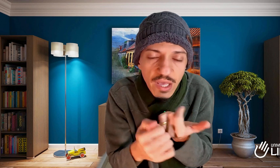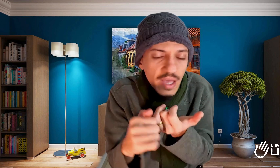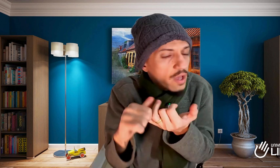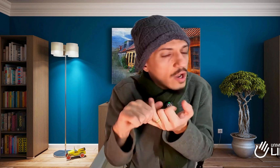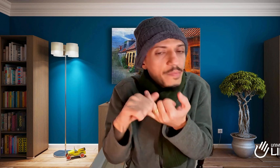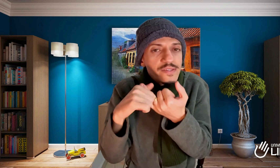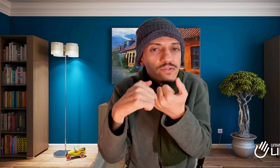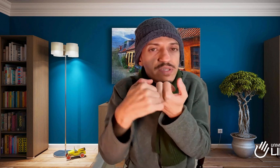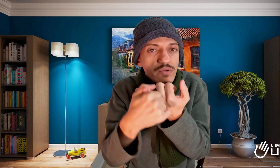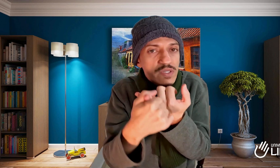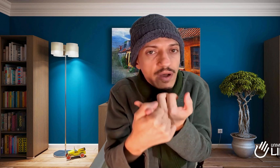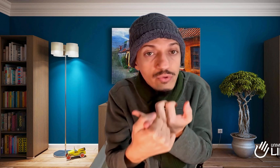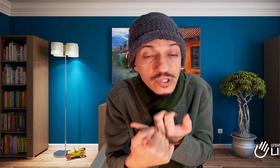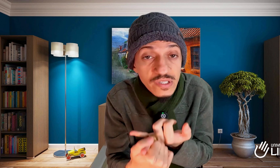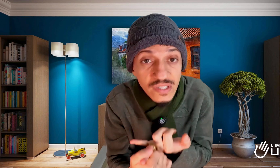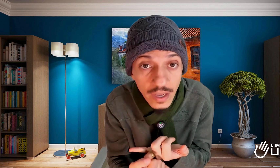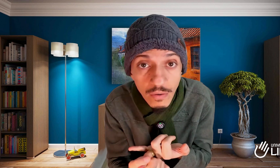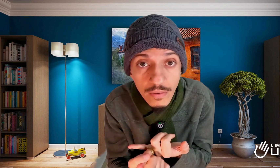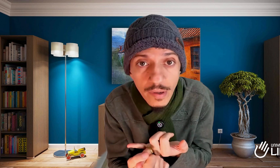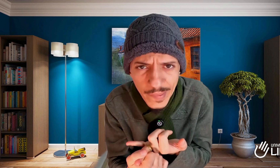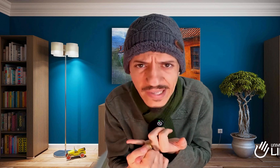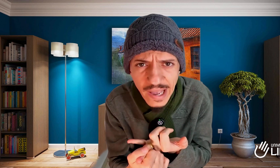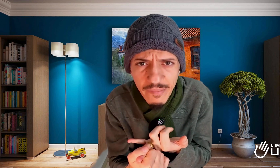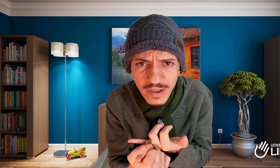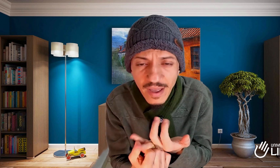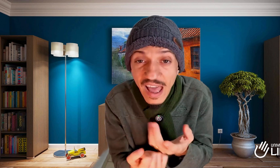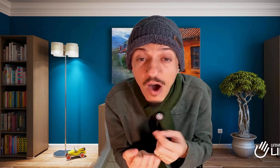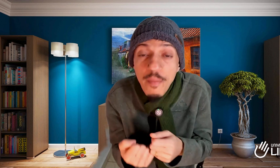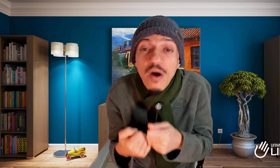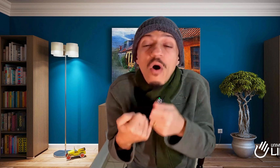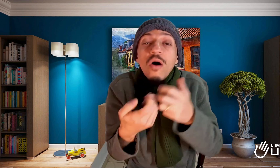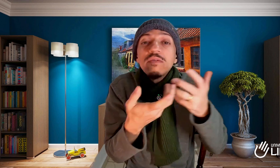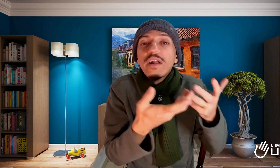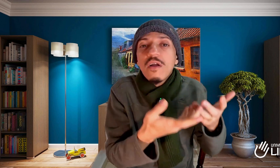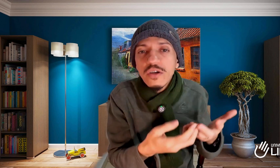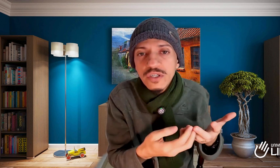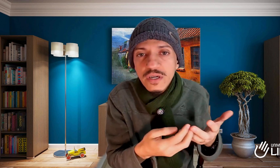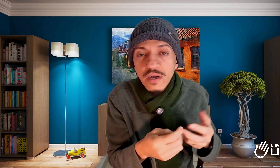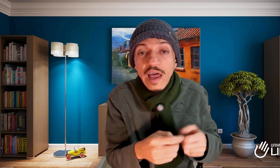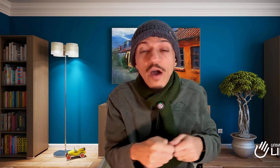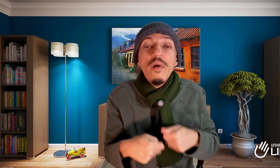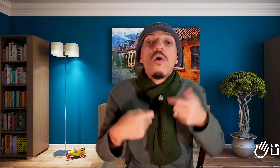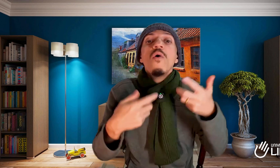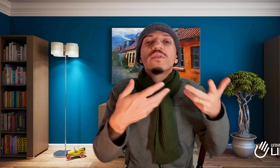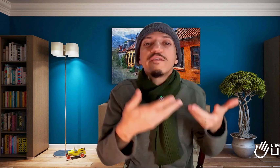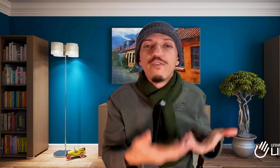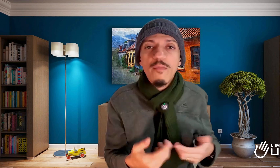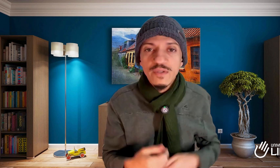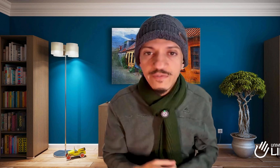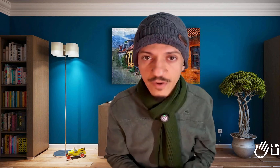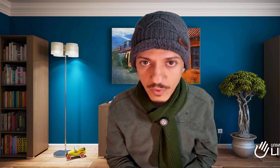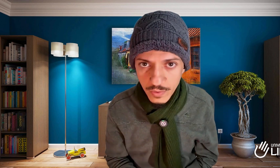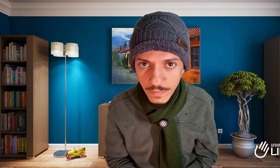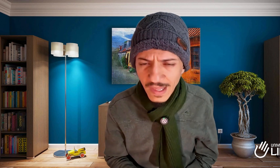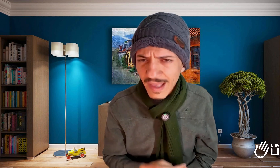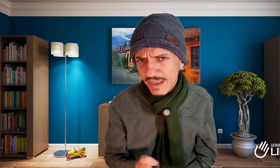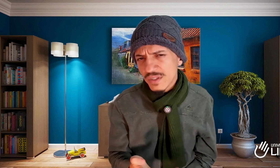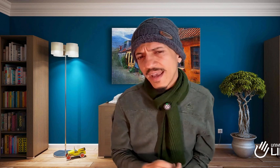não preciso usar o sinal de seu, percebe? É uma outra lógica, é uma outra forma de ver o mundo. E eu sei que num